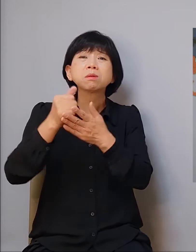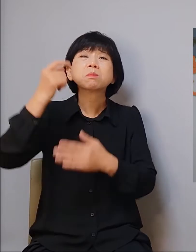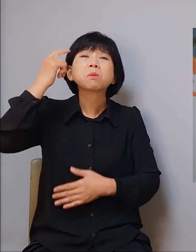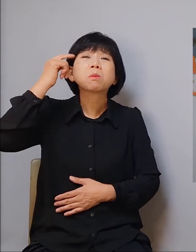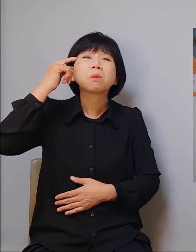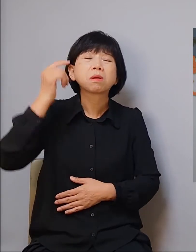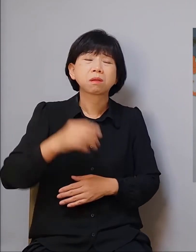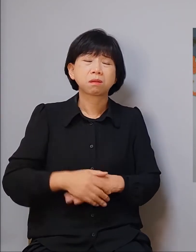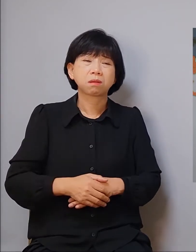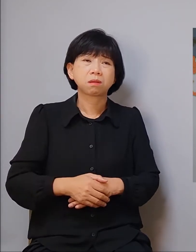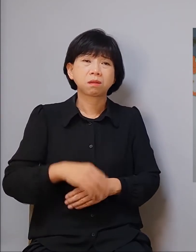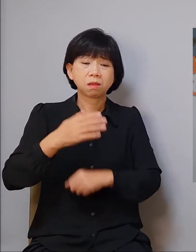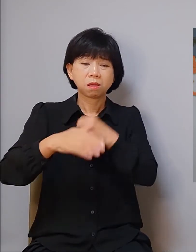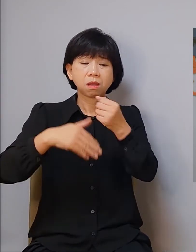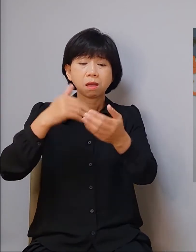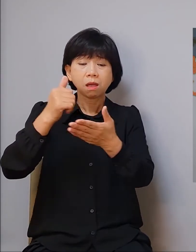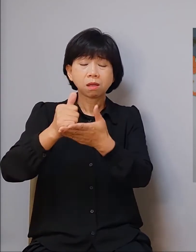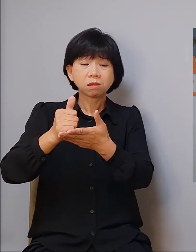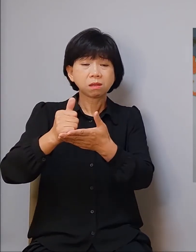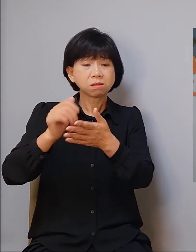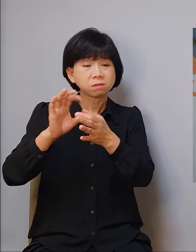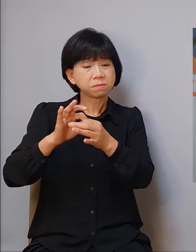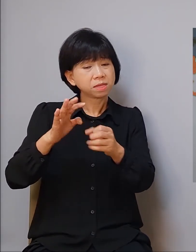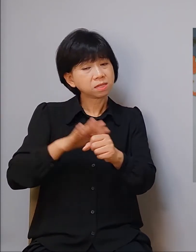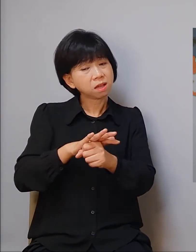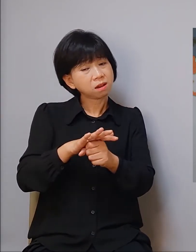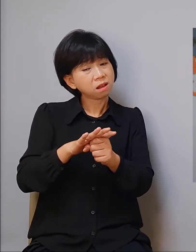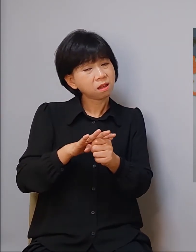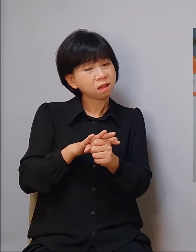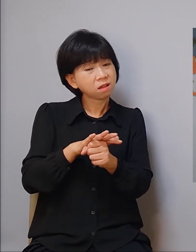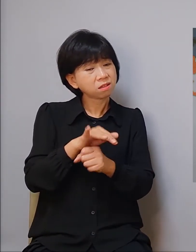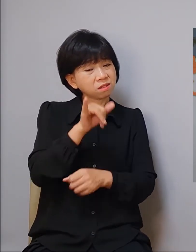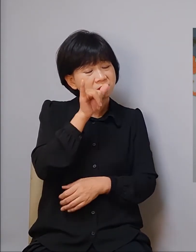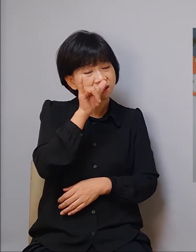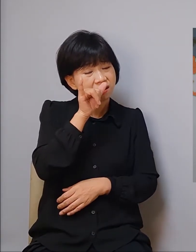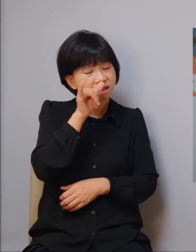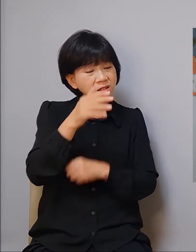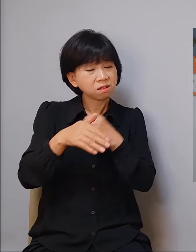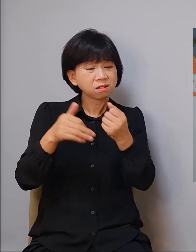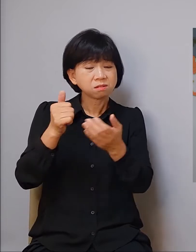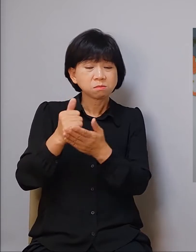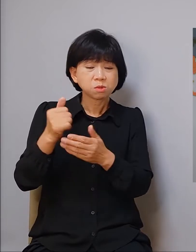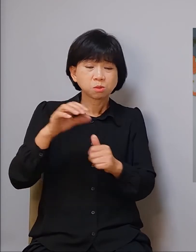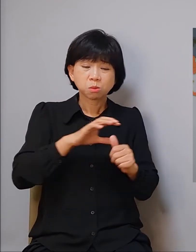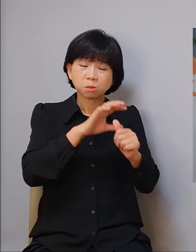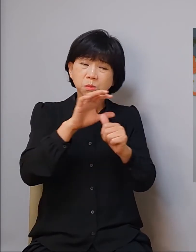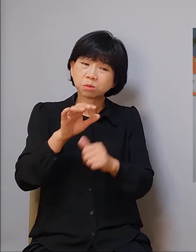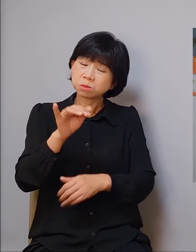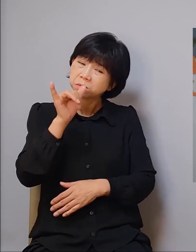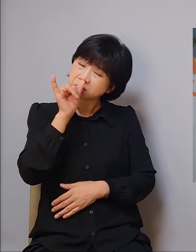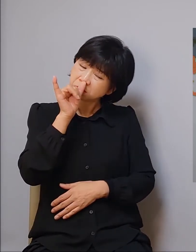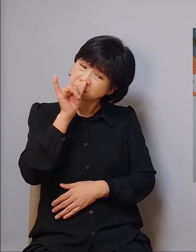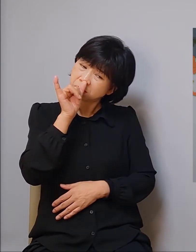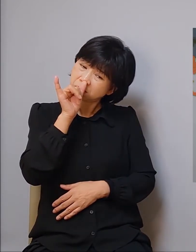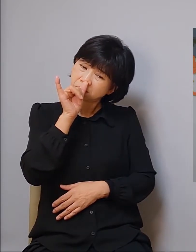이쯤 되면 하나님의 사랑? 글쎄요. 하나님의 돌보심? 글쎄요.